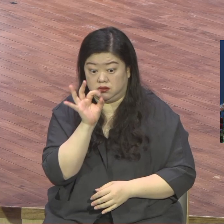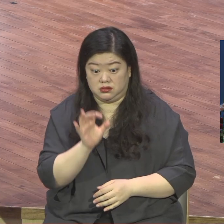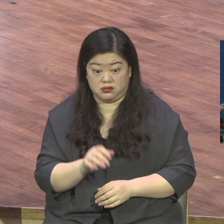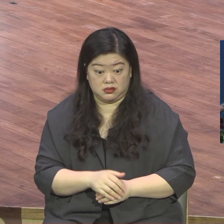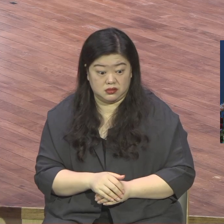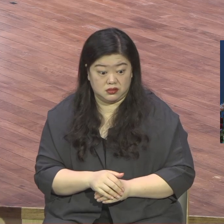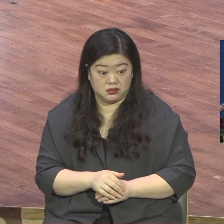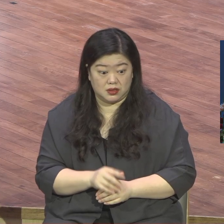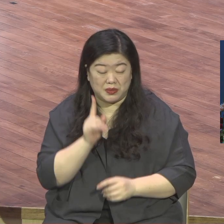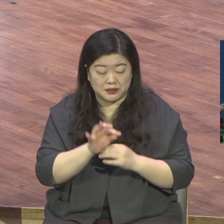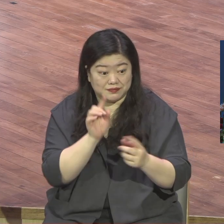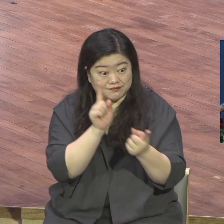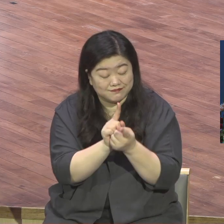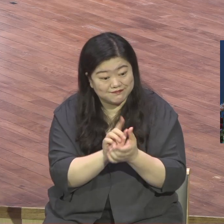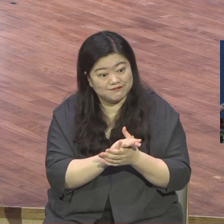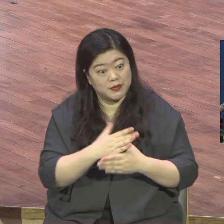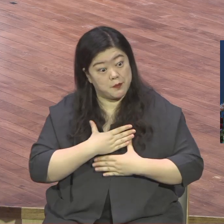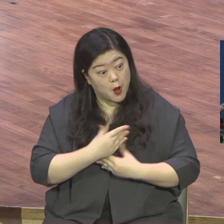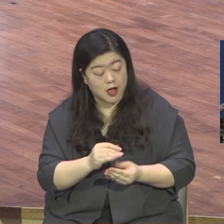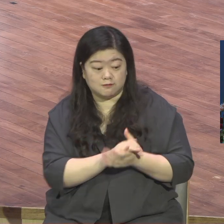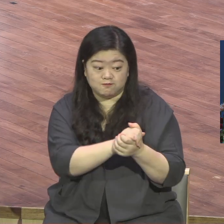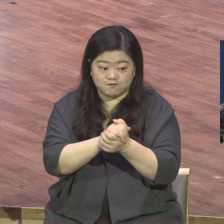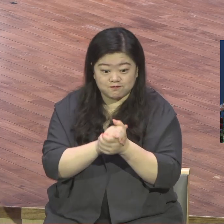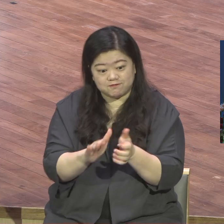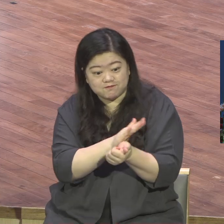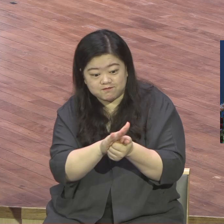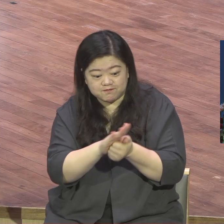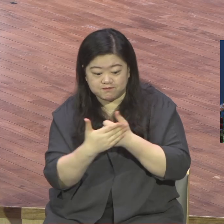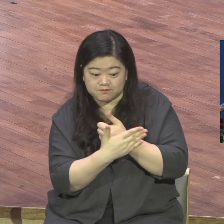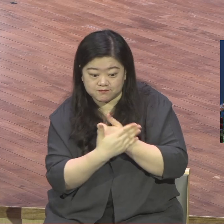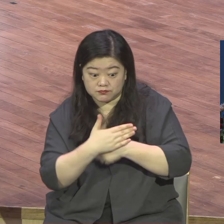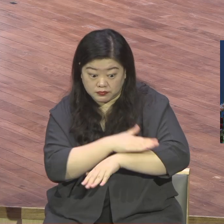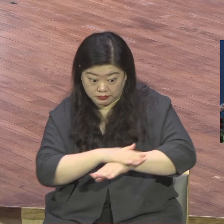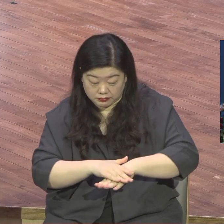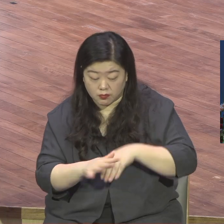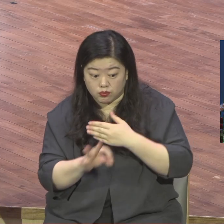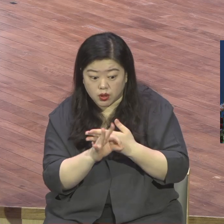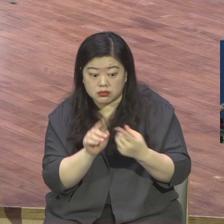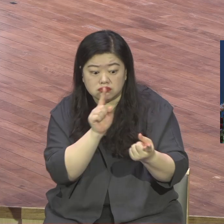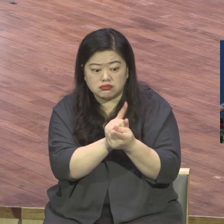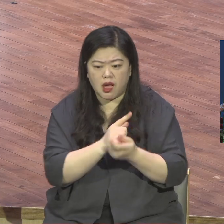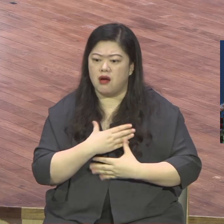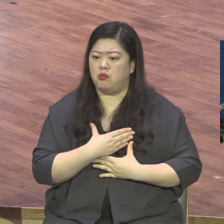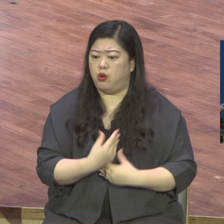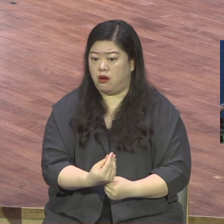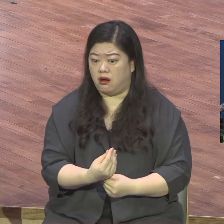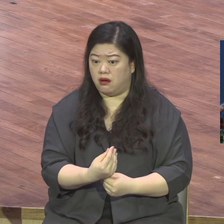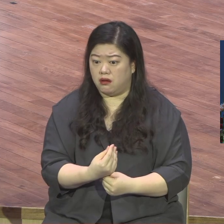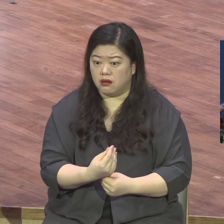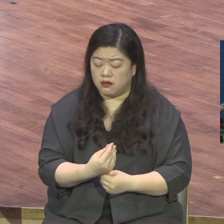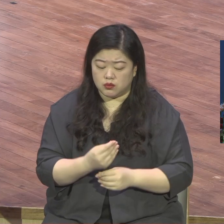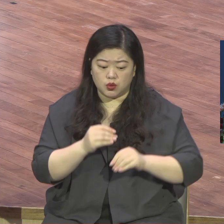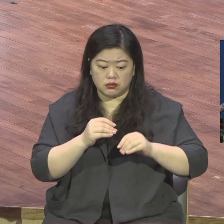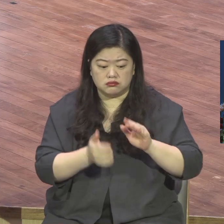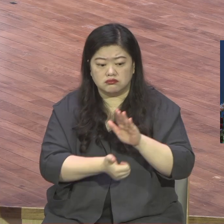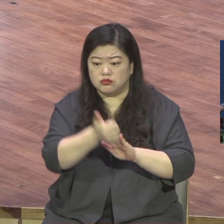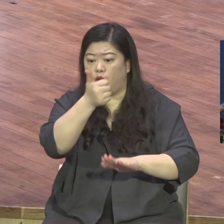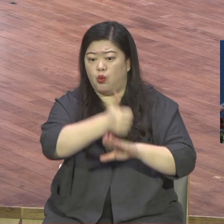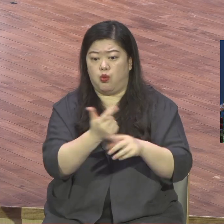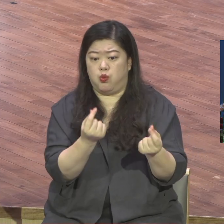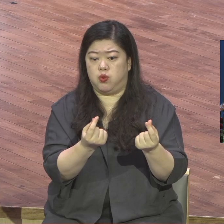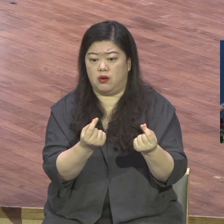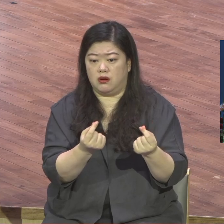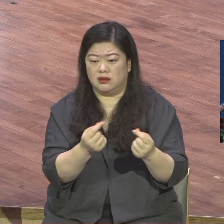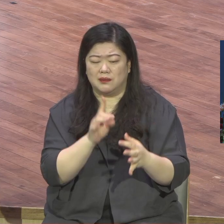관계예요. 사람과의 관계, 이걸 어떻게 하느냐에 따라서 성공적인 삶이냐 실패의 삶이냐